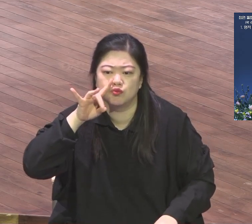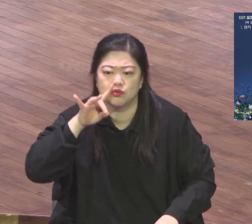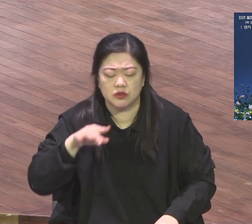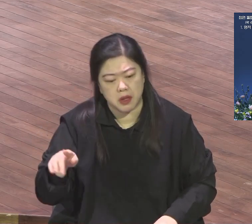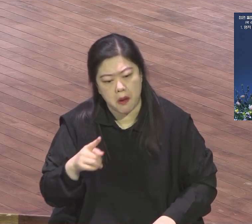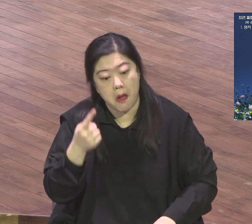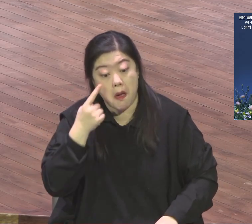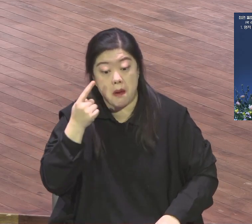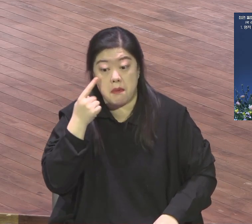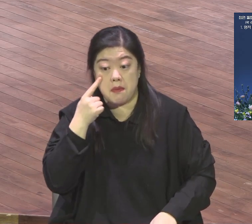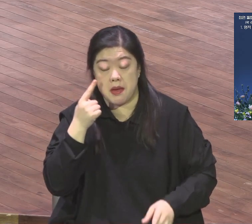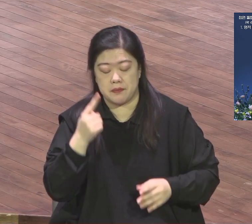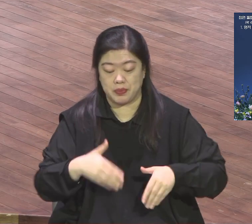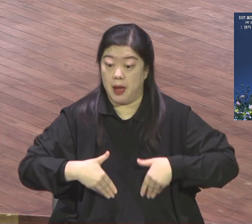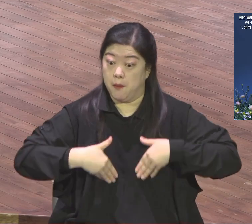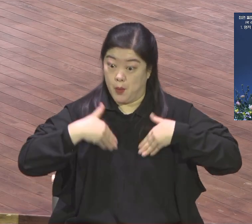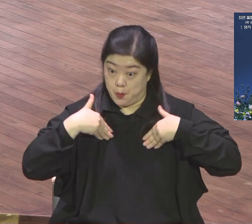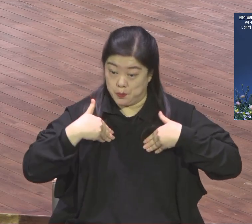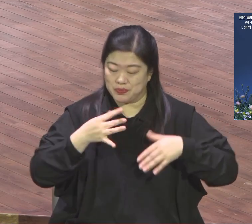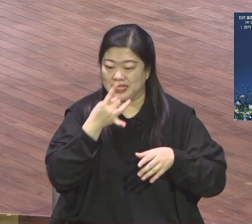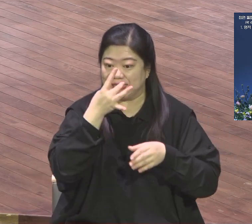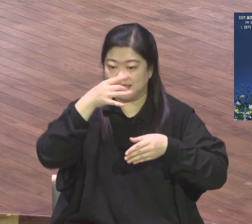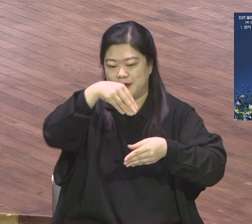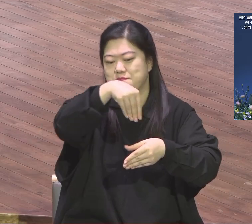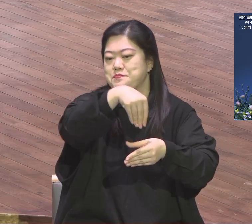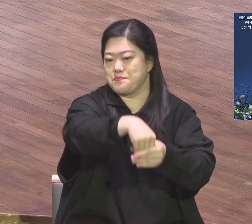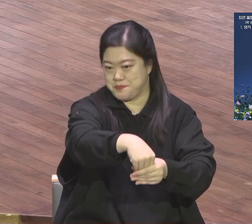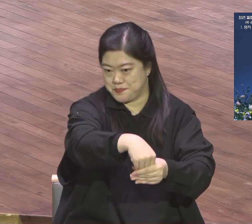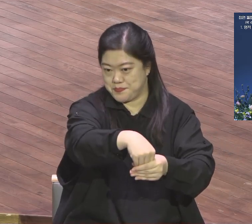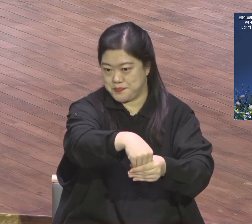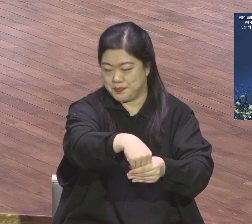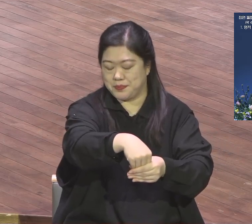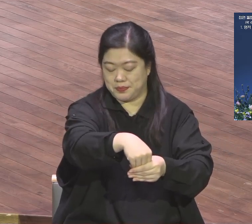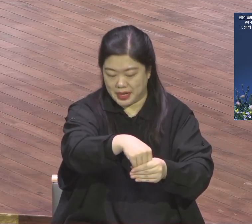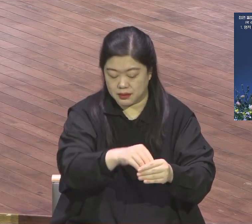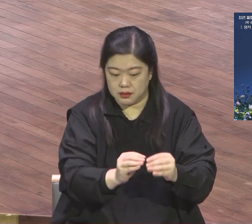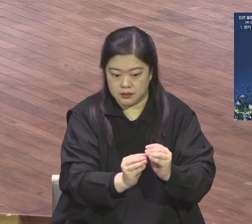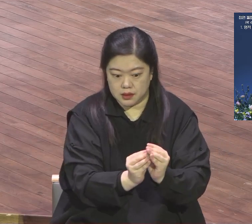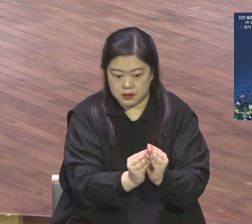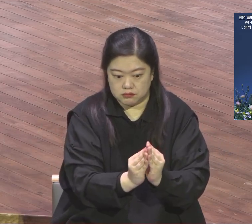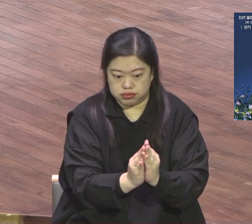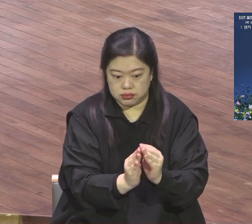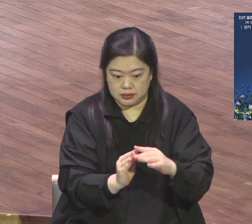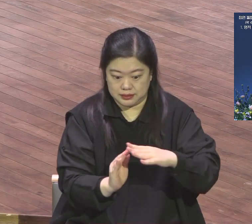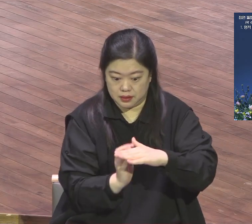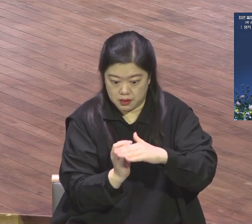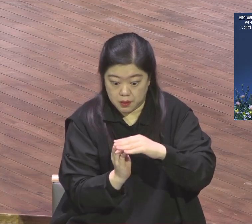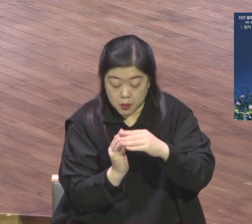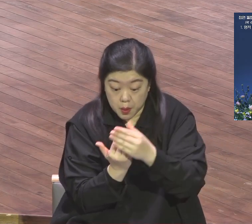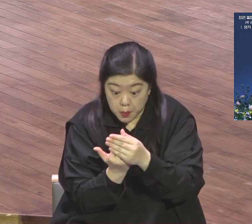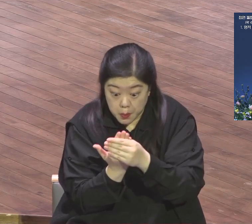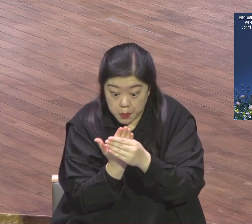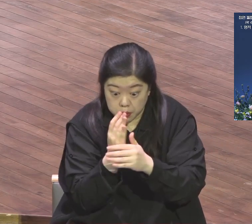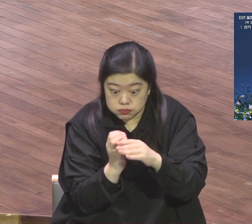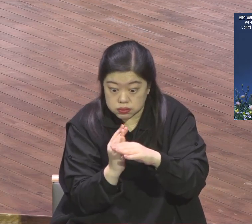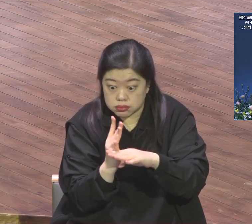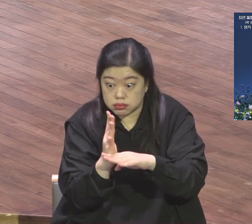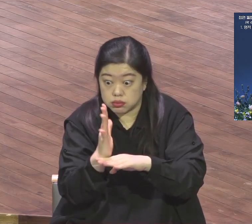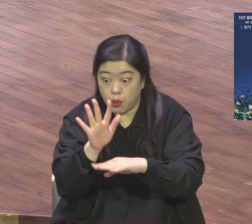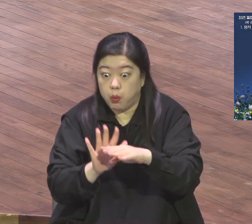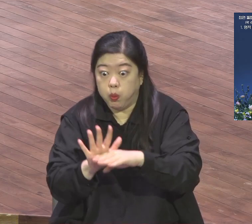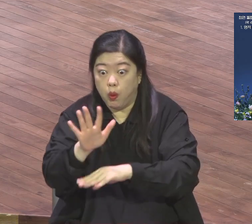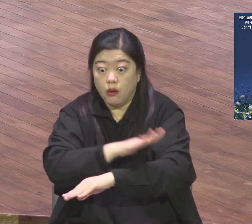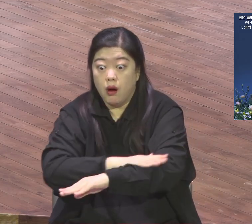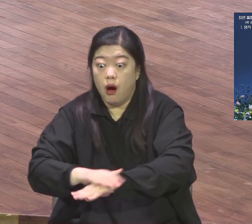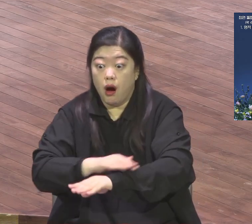해보니까 봄에 심었어요 보리를. 근데 이 보리가 잘 자라요. 뭐 잘 자라.